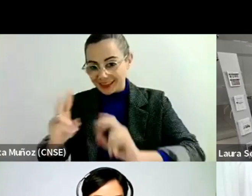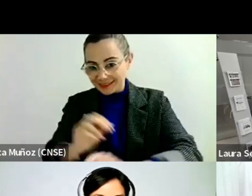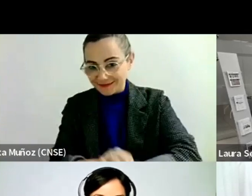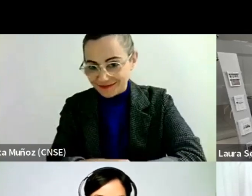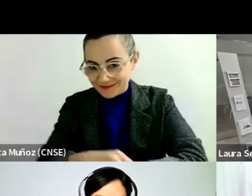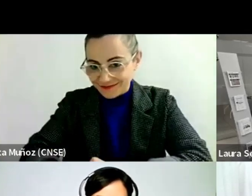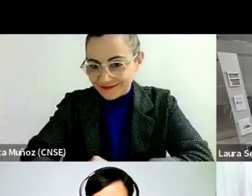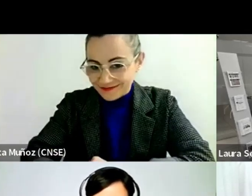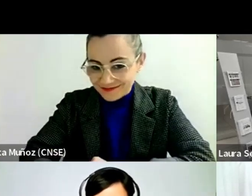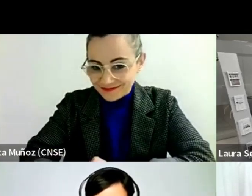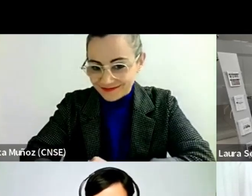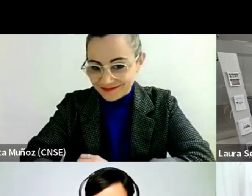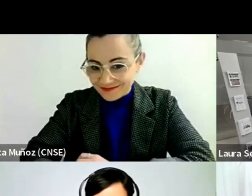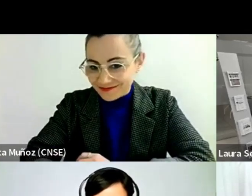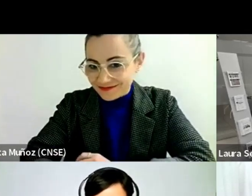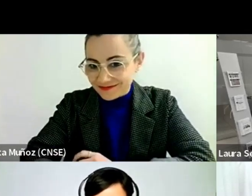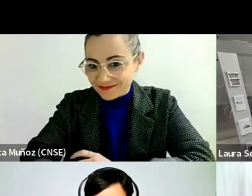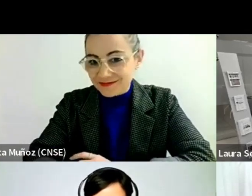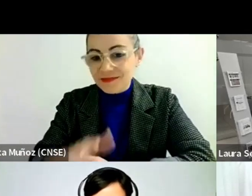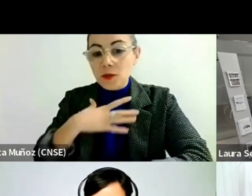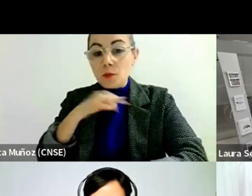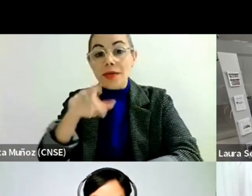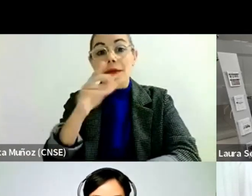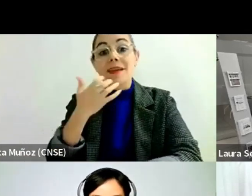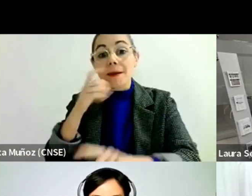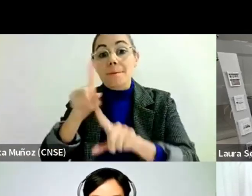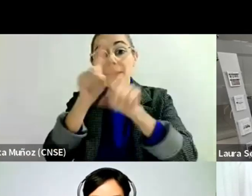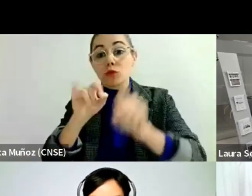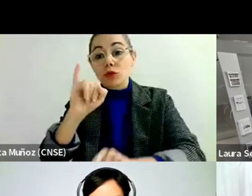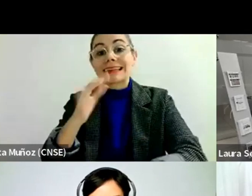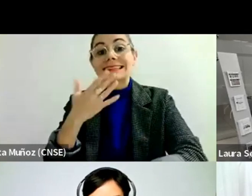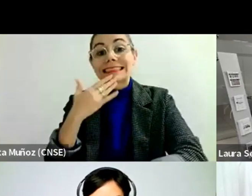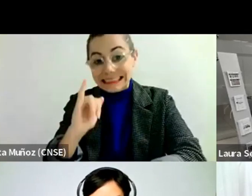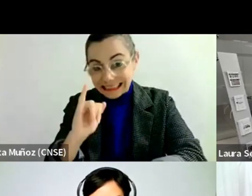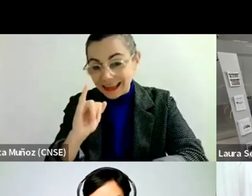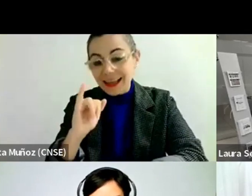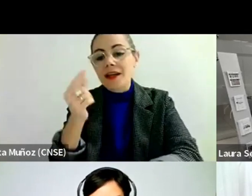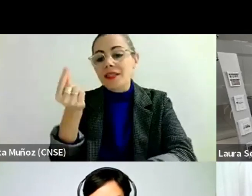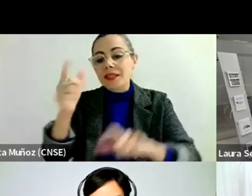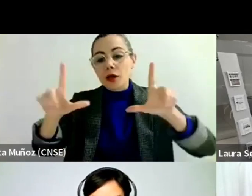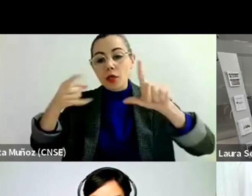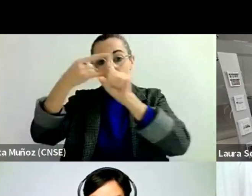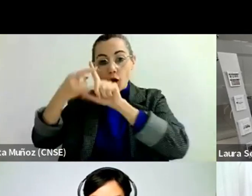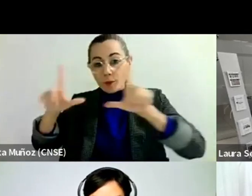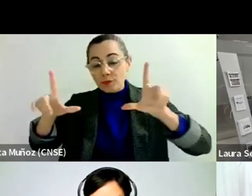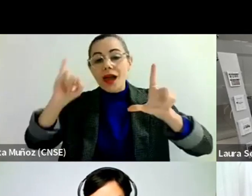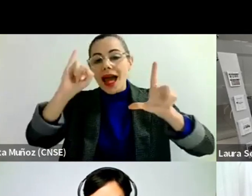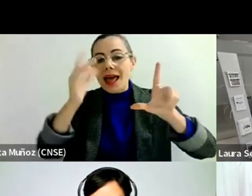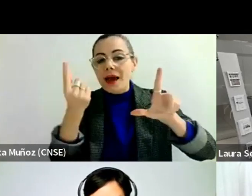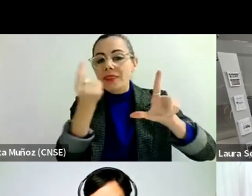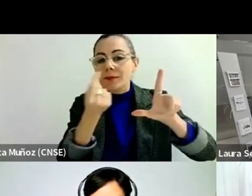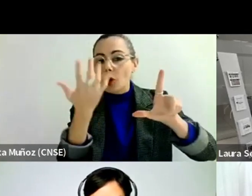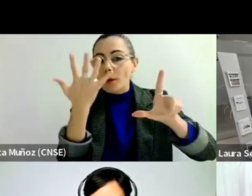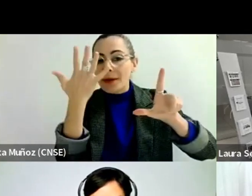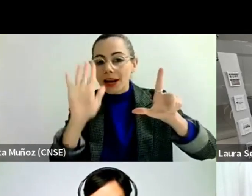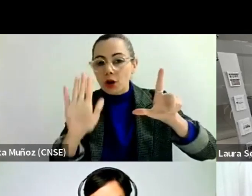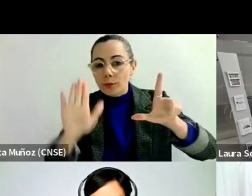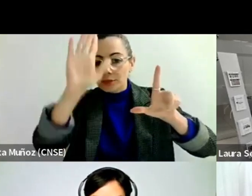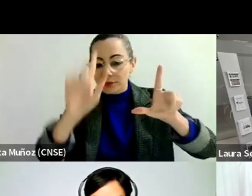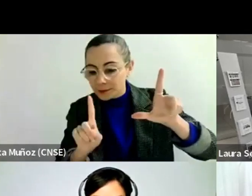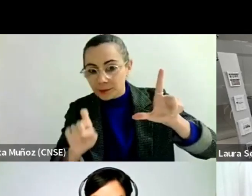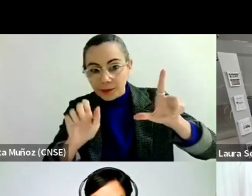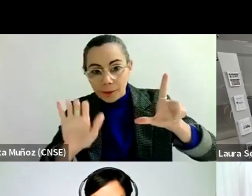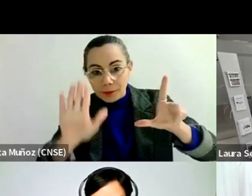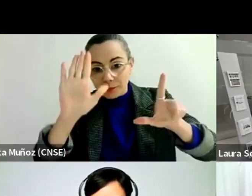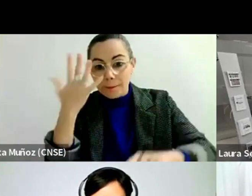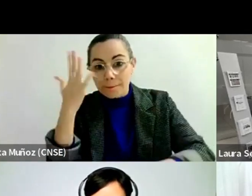trasladarnos sus preguntas, sus dudas y que tengáis oportunidad de responderlas. Si hay alguna pregunta, por favor,